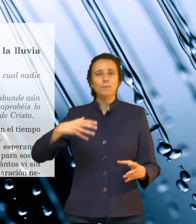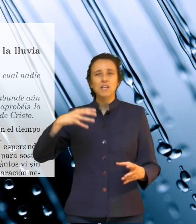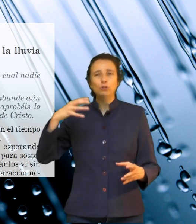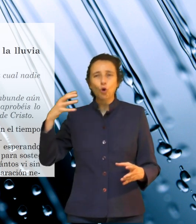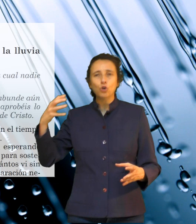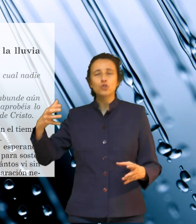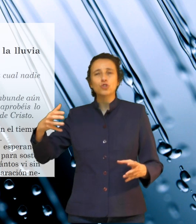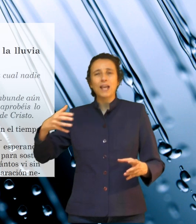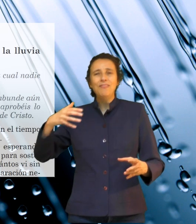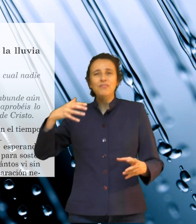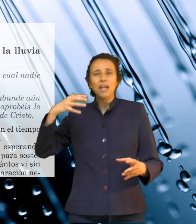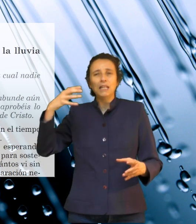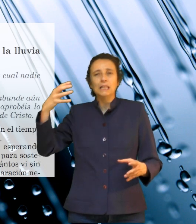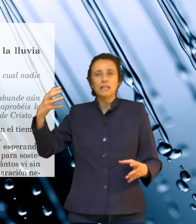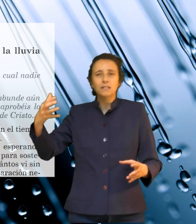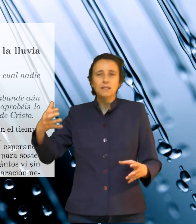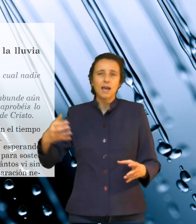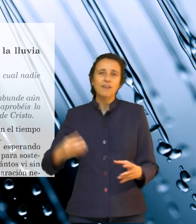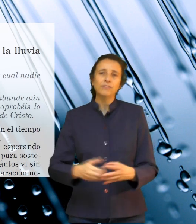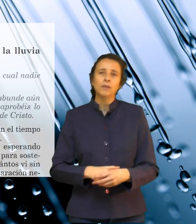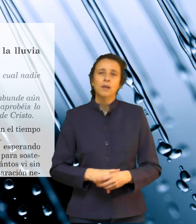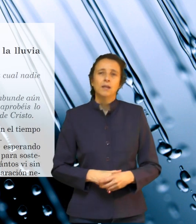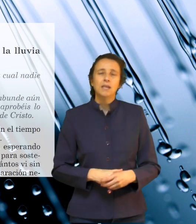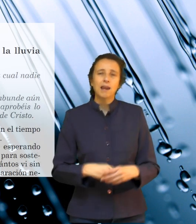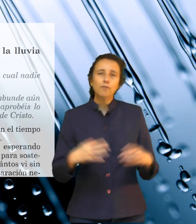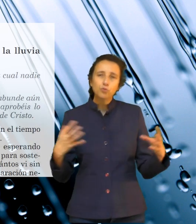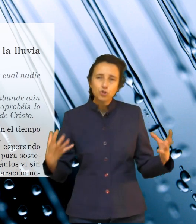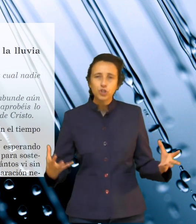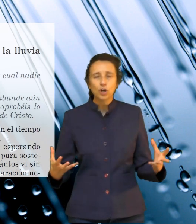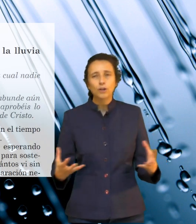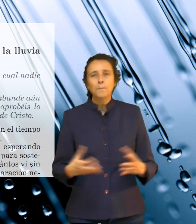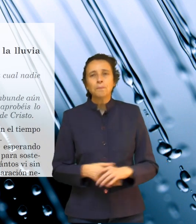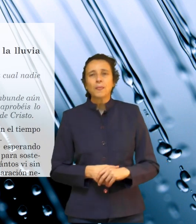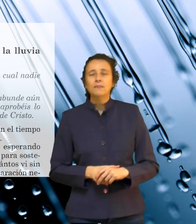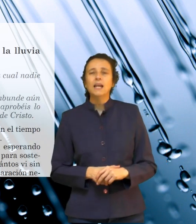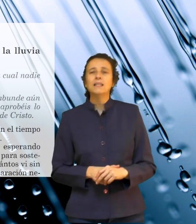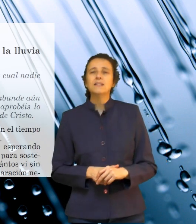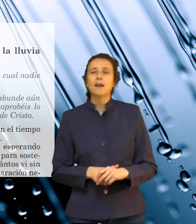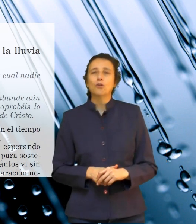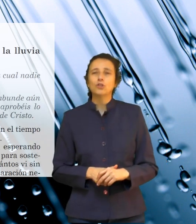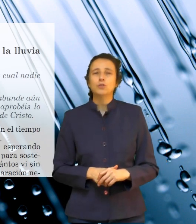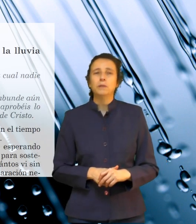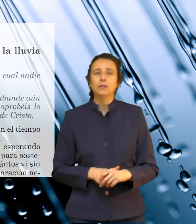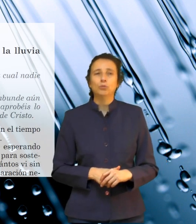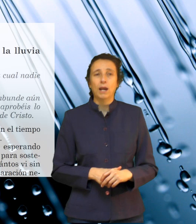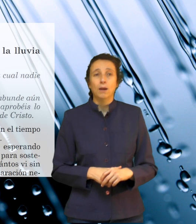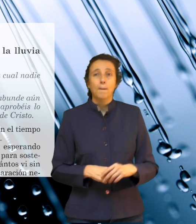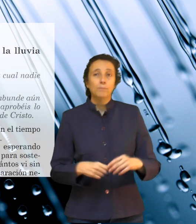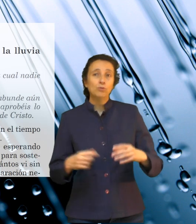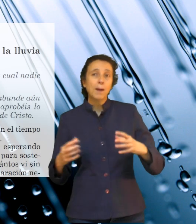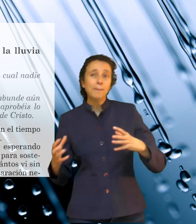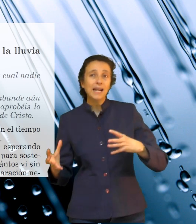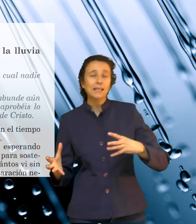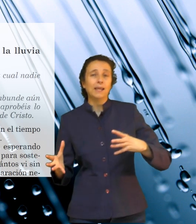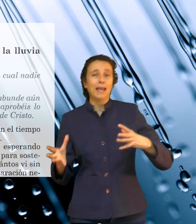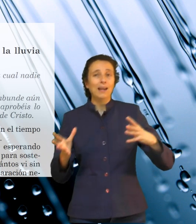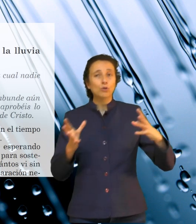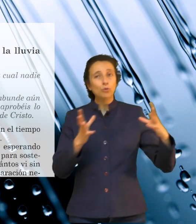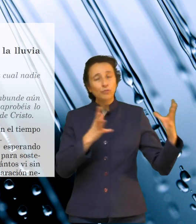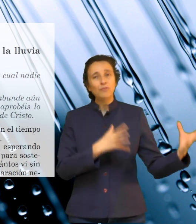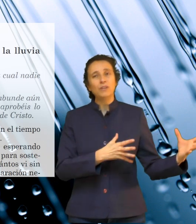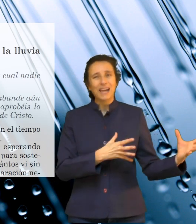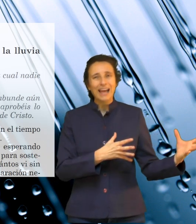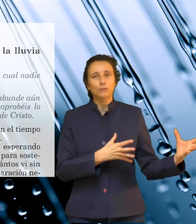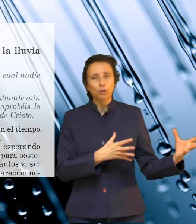el crecimiento constante en intensidad y en efusión del desarrollo espiritual. Por una parte,